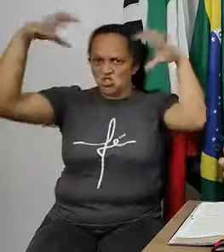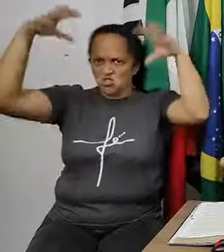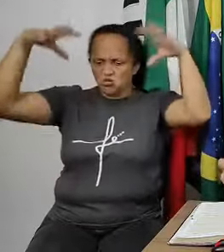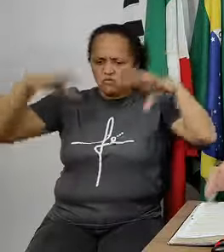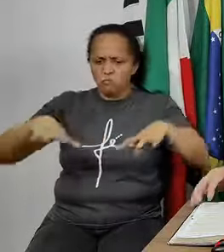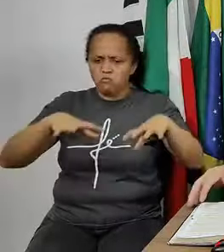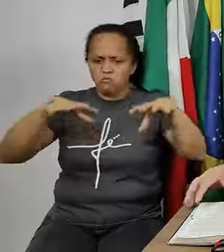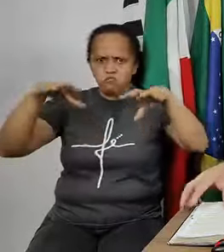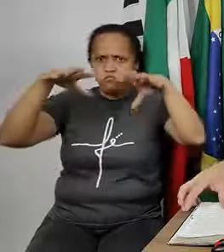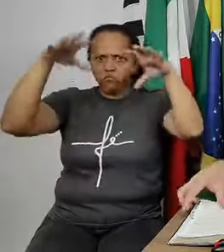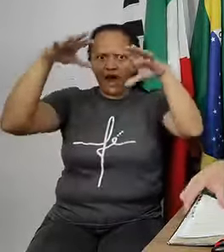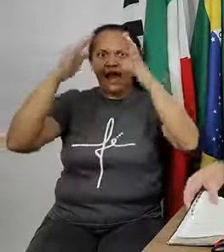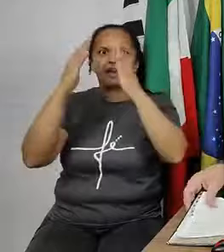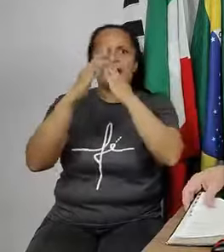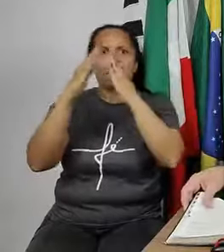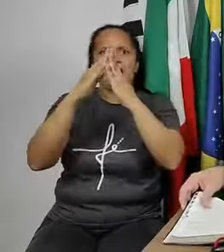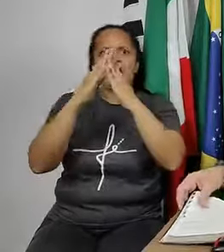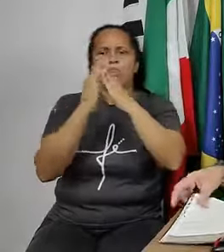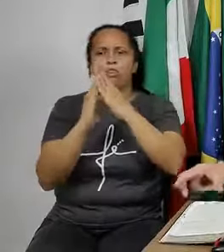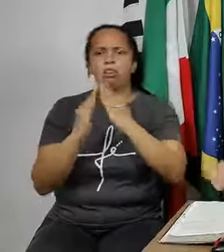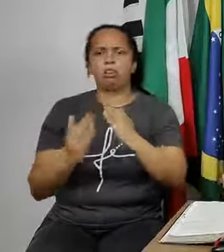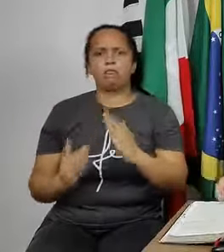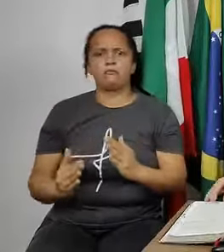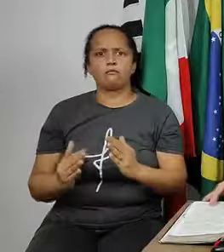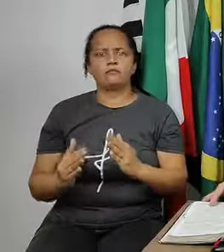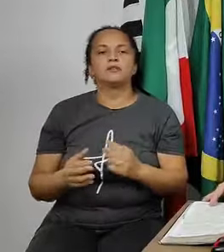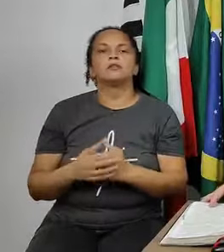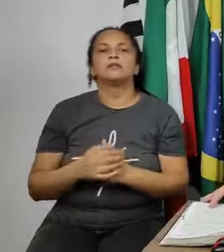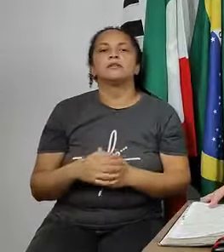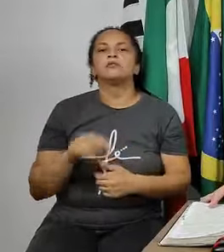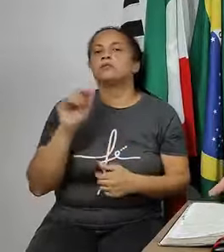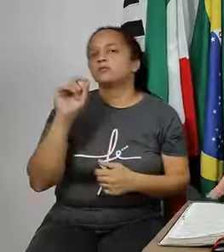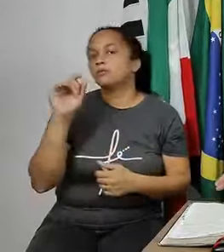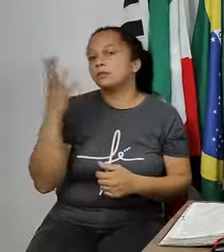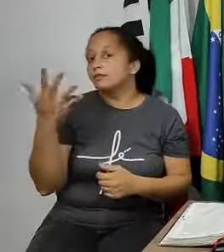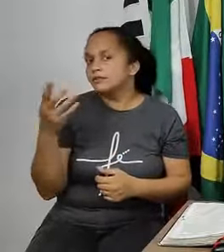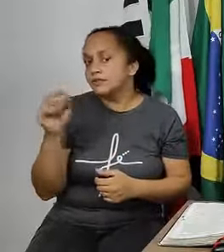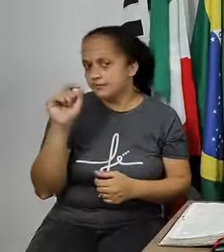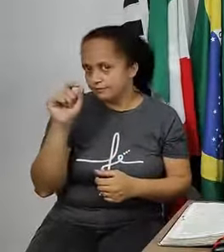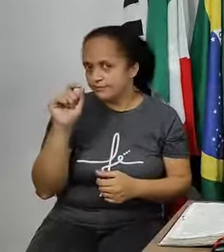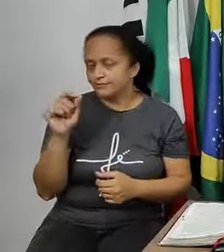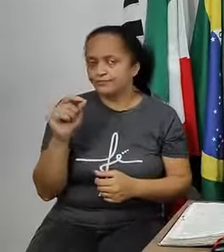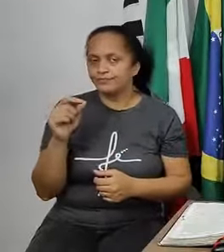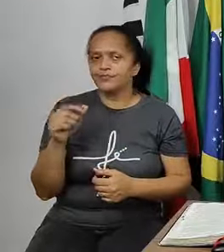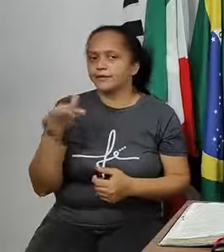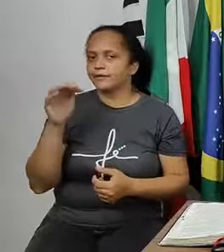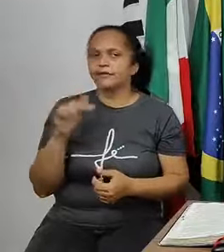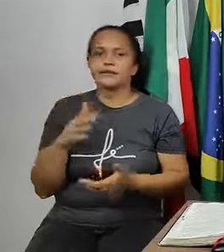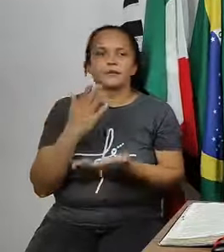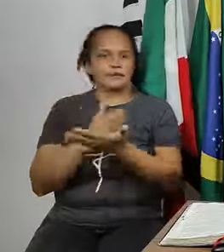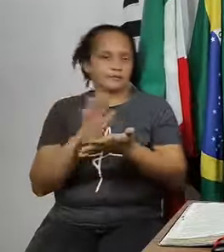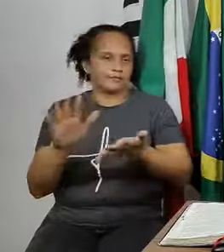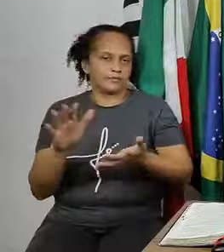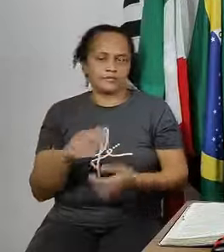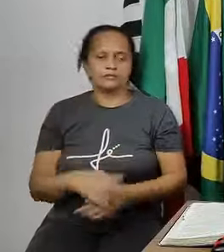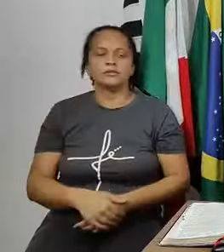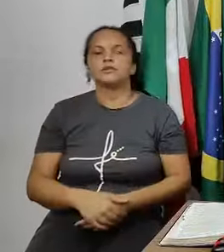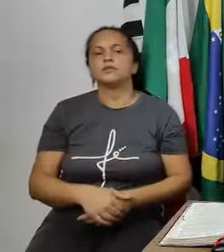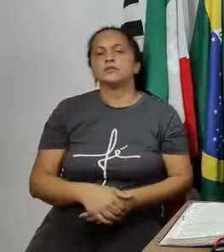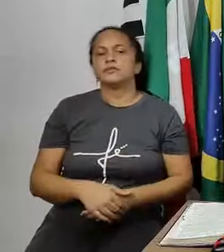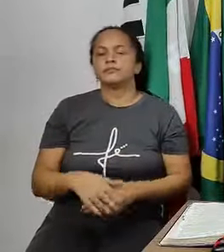foi grande a ruína daquela casa. Olha que interessante, veja bem, como um